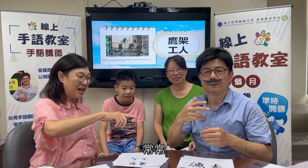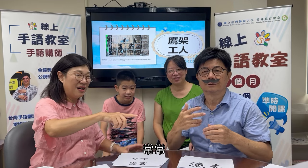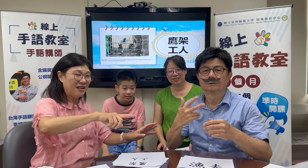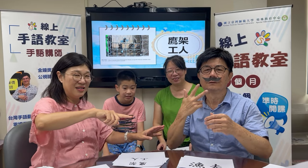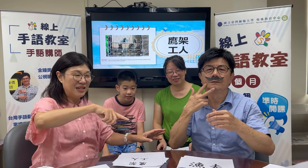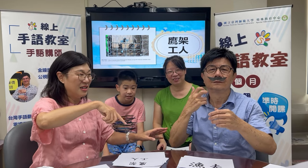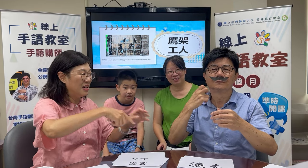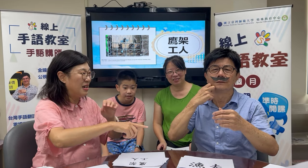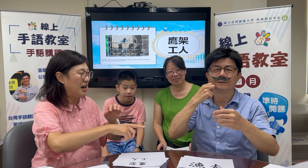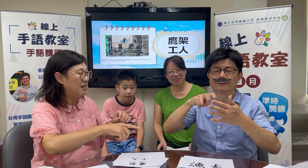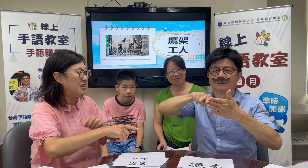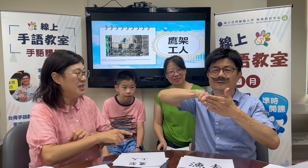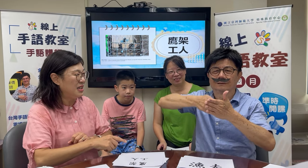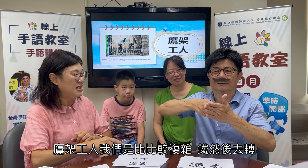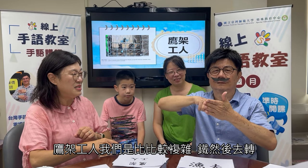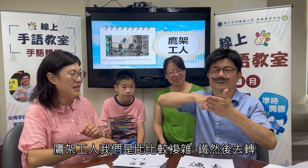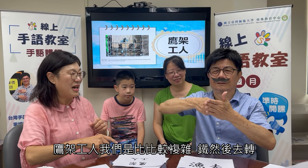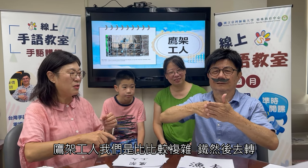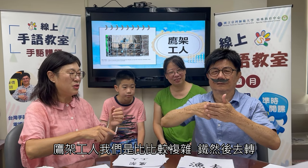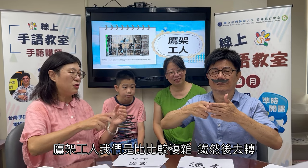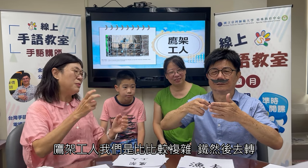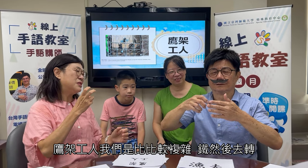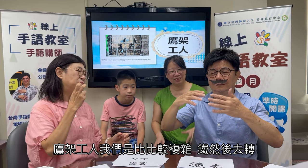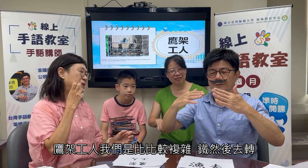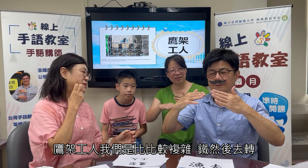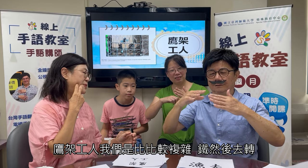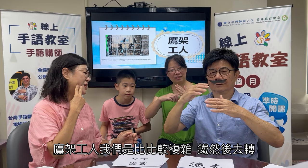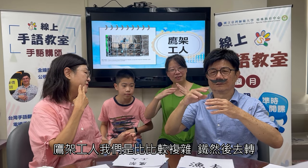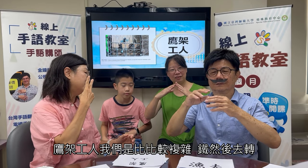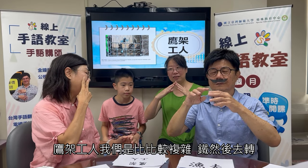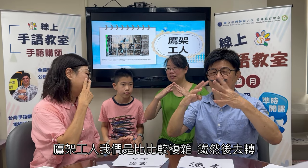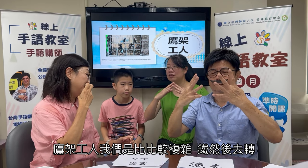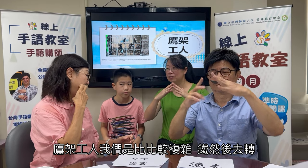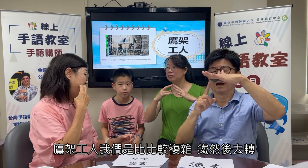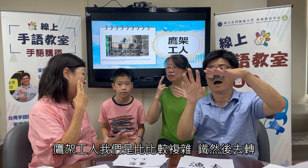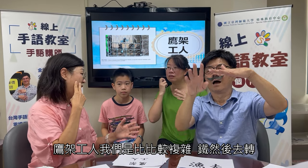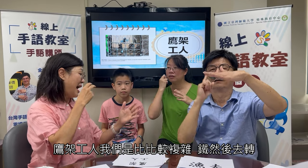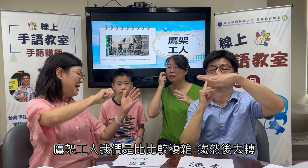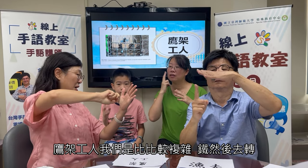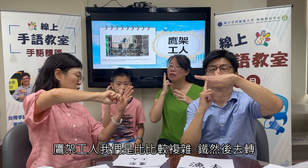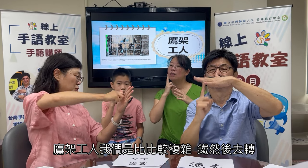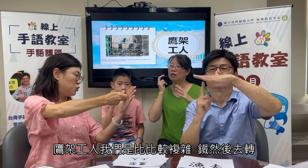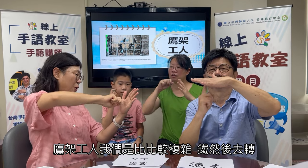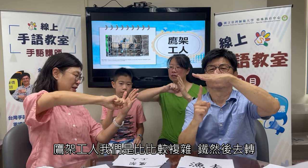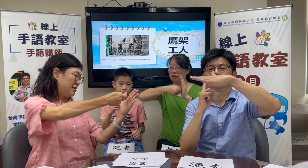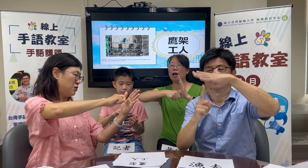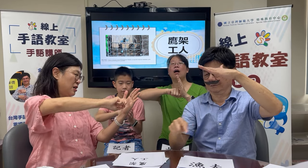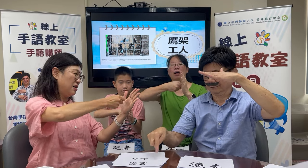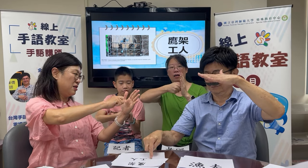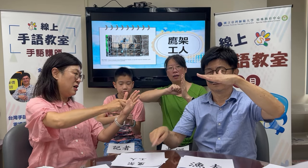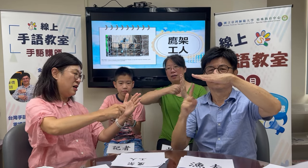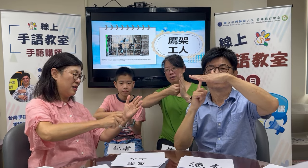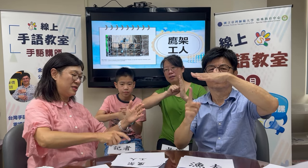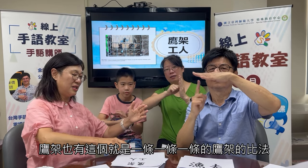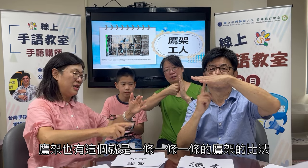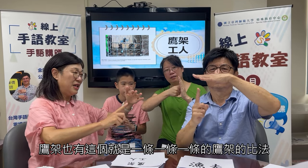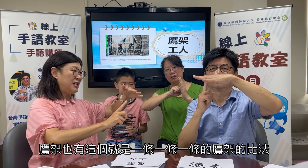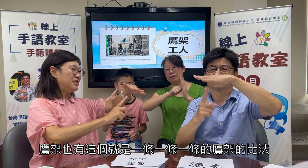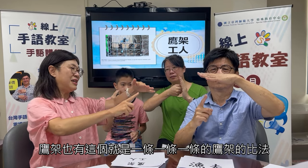哈，好，鹰架工人，我们是比较复杂铁啊，然后去转，好，这个鹰架也